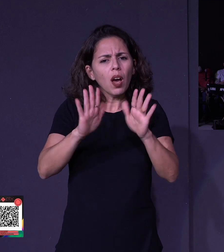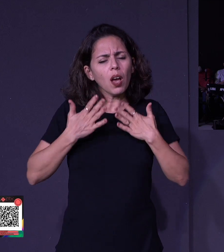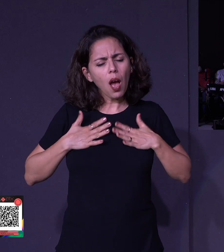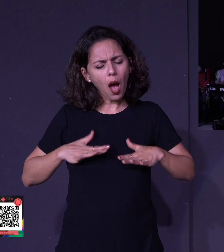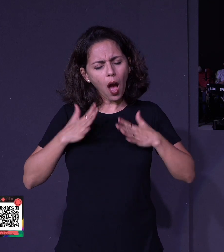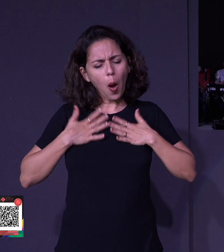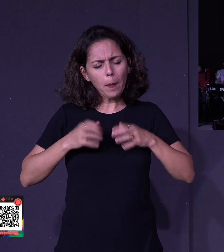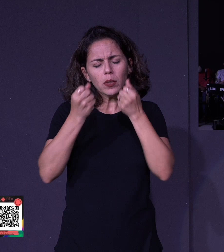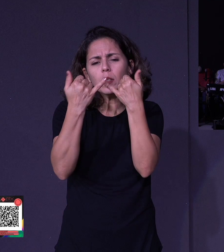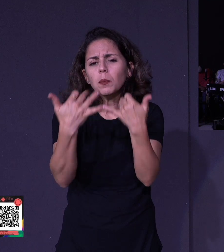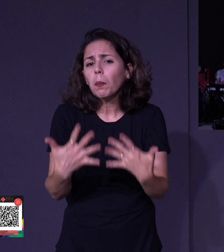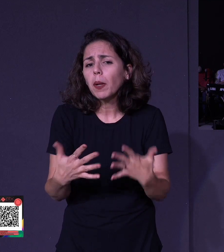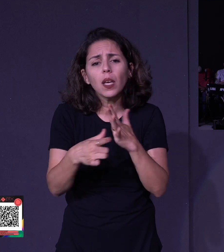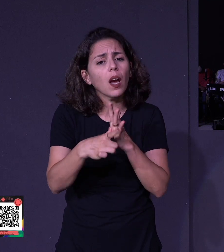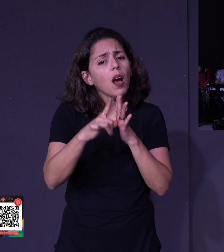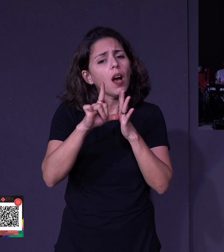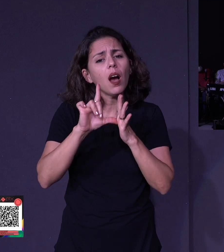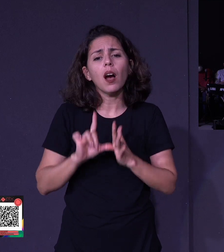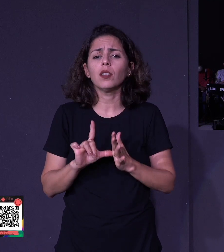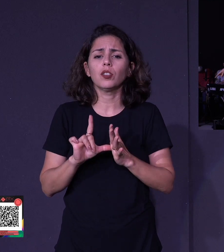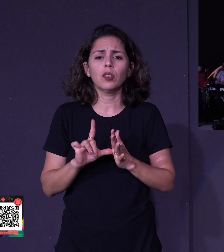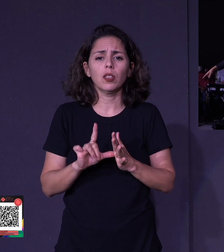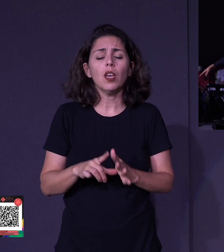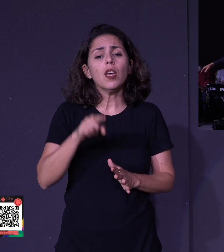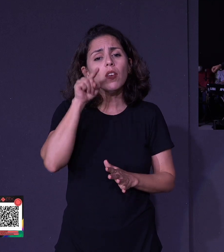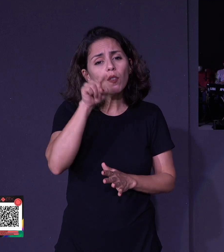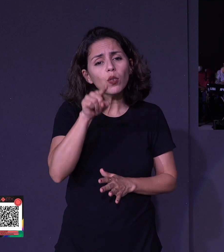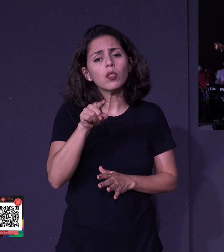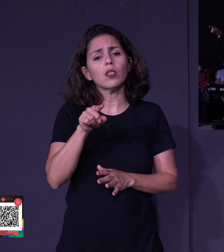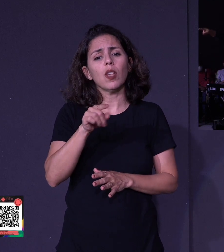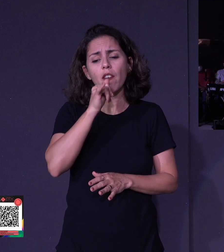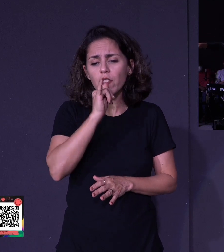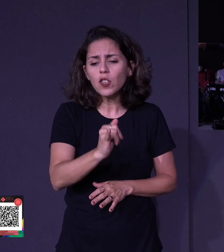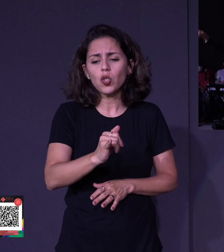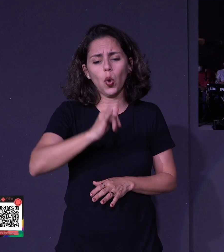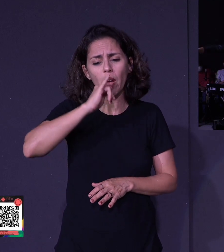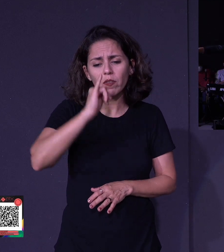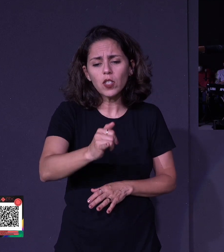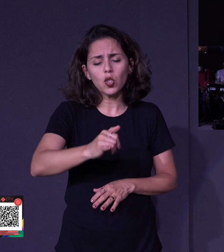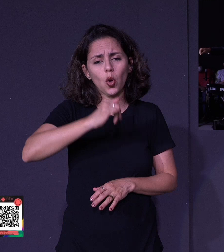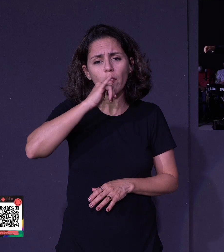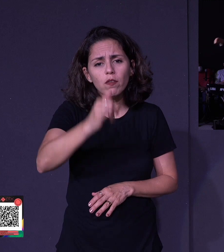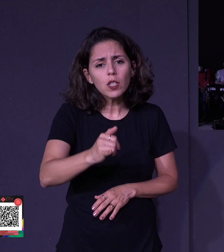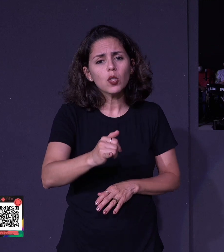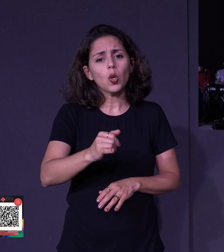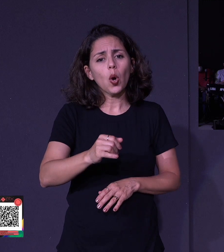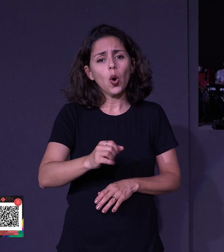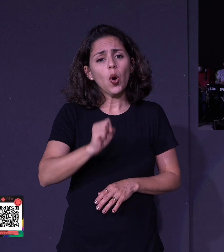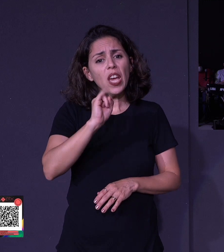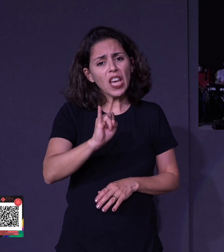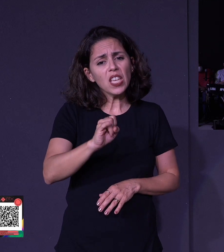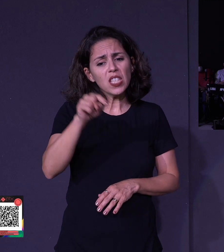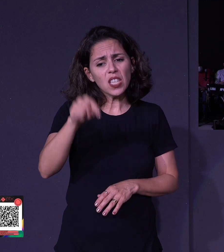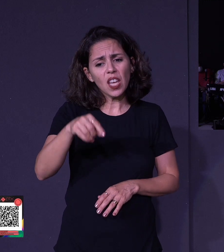desobedeceu? Porque foi avisado e não cumpriu. Então vem a punição. Agora, quando disser que vai fazer, faça. Senão você vai ficar sem